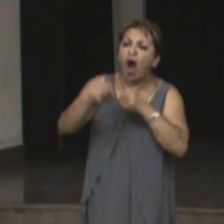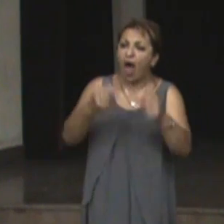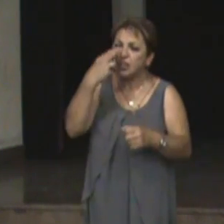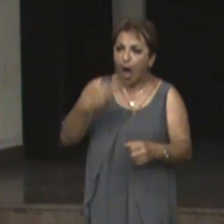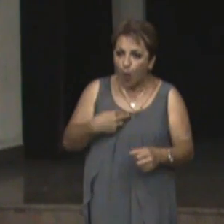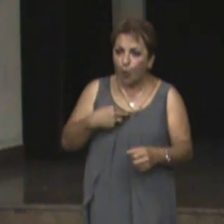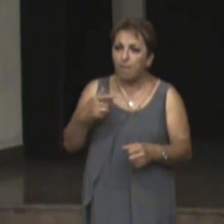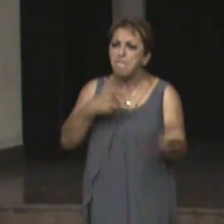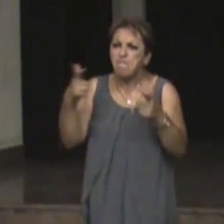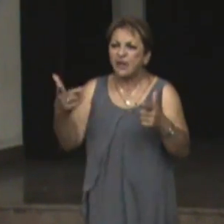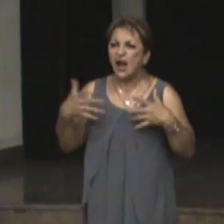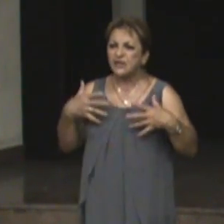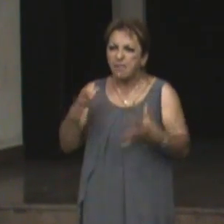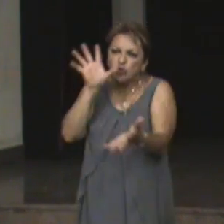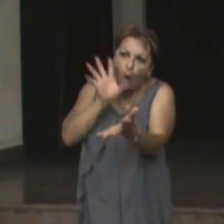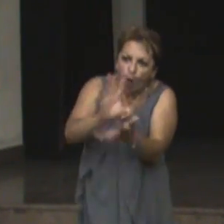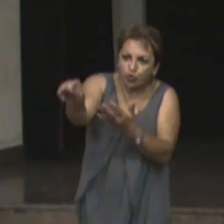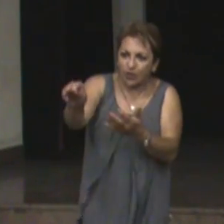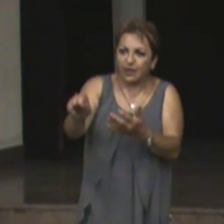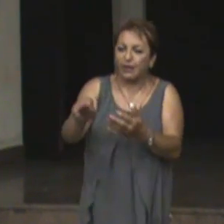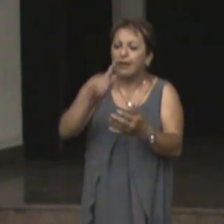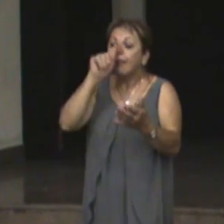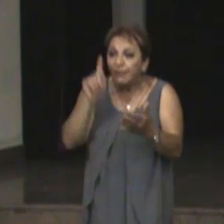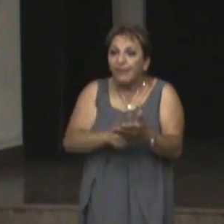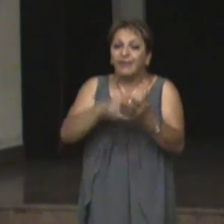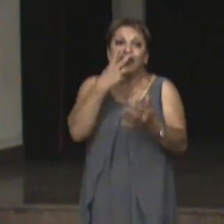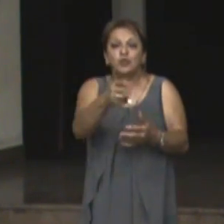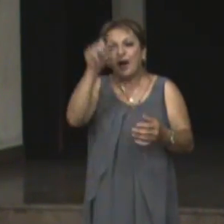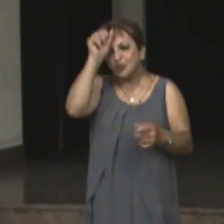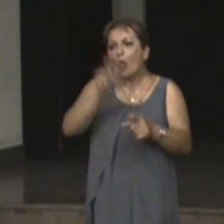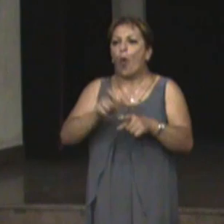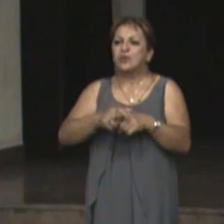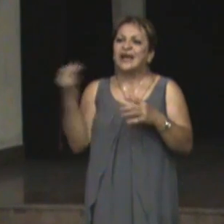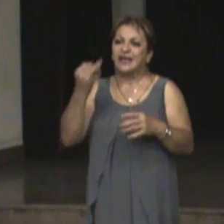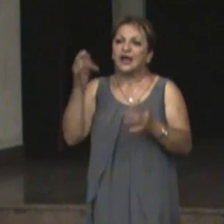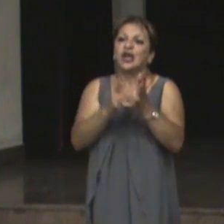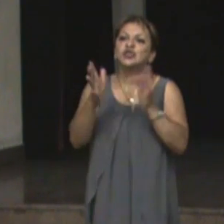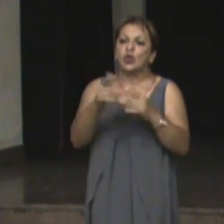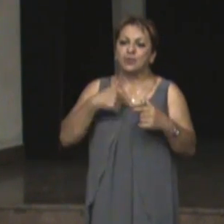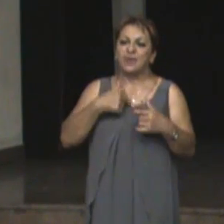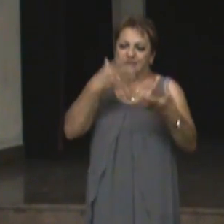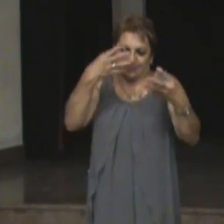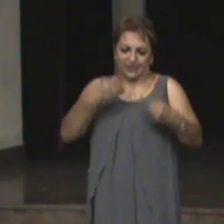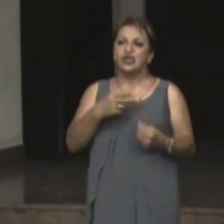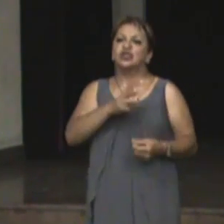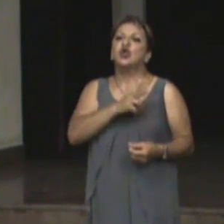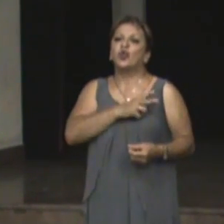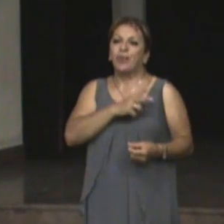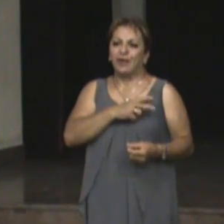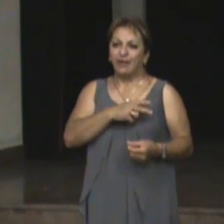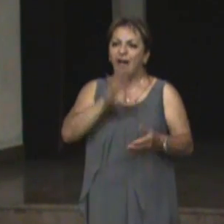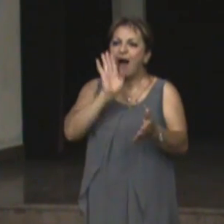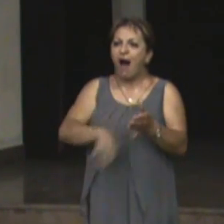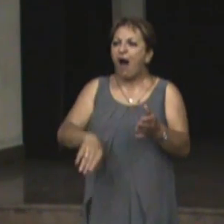և պատրաստ է մեզ հոշոտելու, հանկարծ գտնում ենք ինչ-որ մեկին, իդեպս Քրիստոսի, որը մեզ հենց այդպես սիրում է, առանց